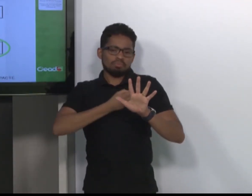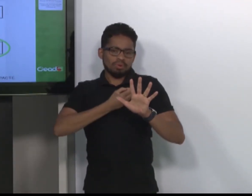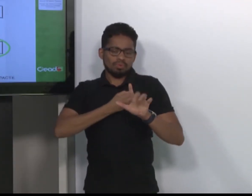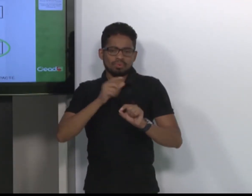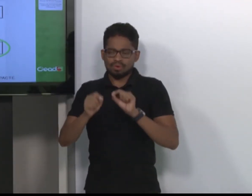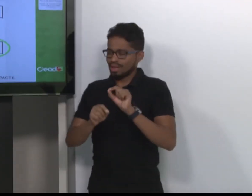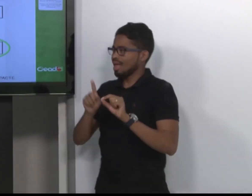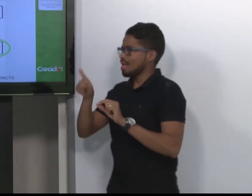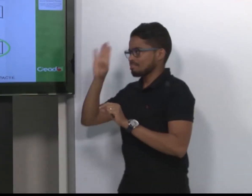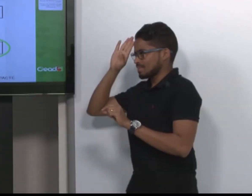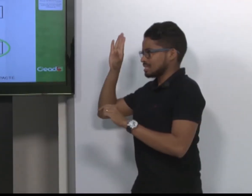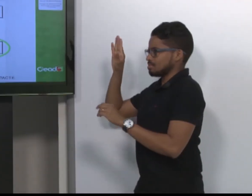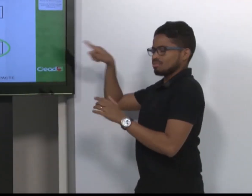quinto.